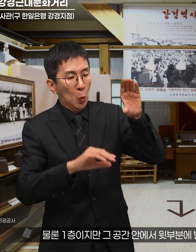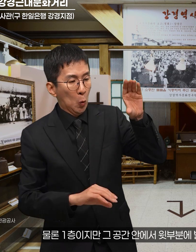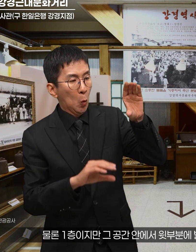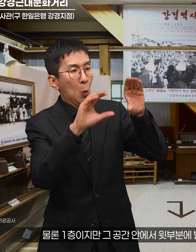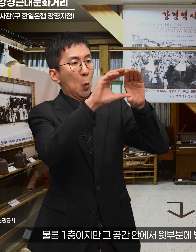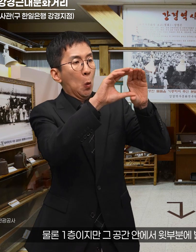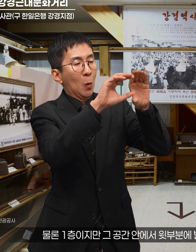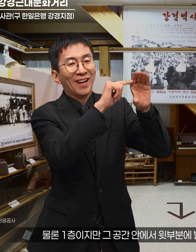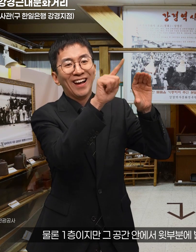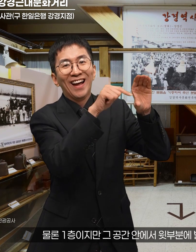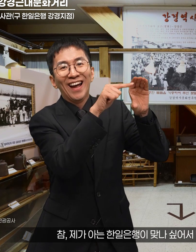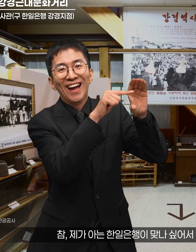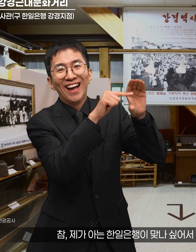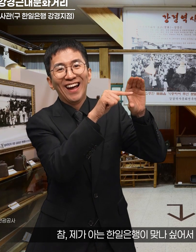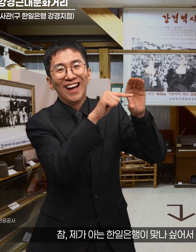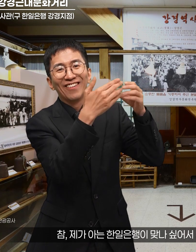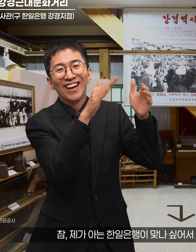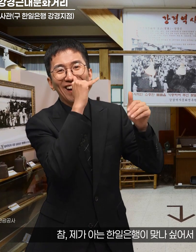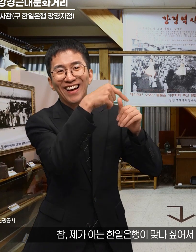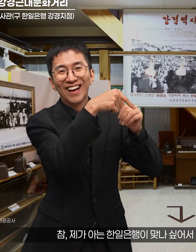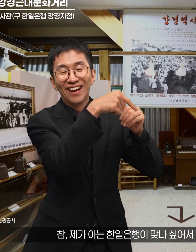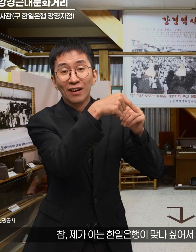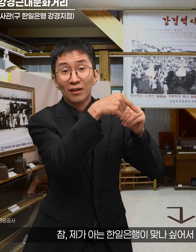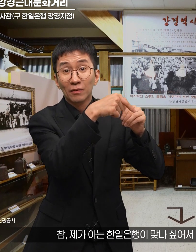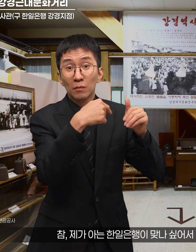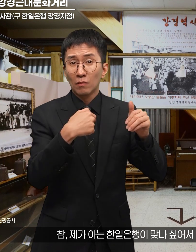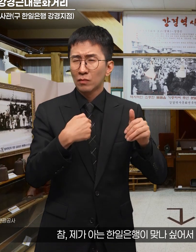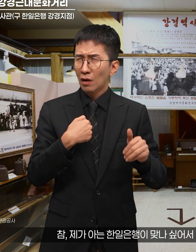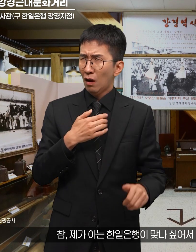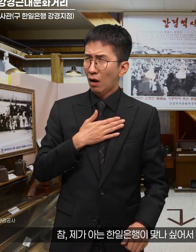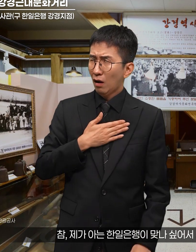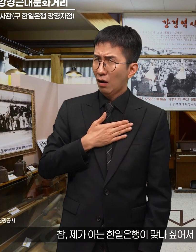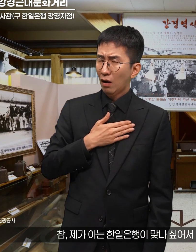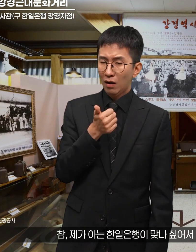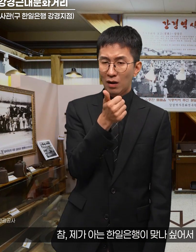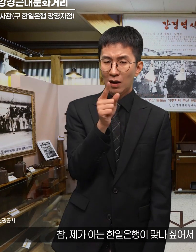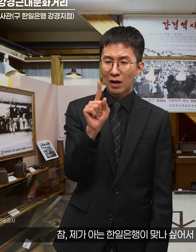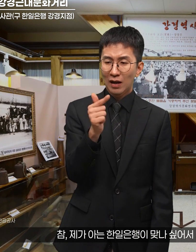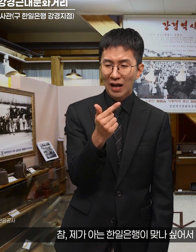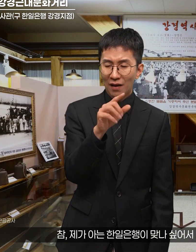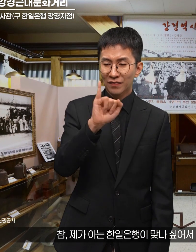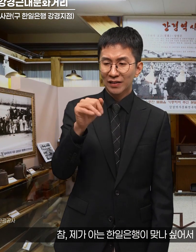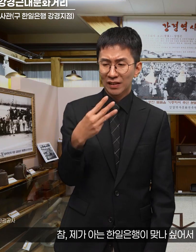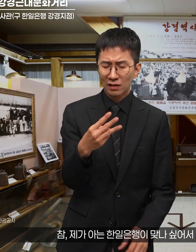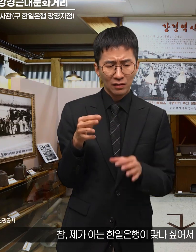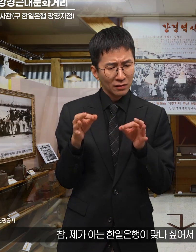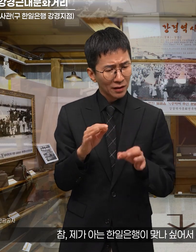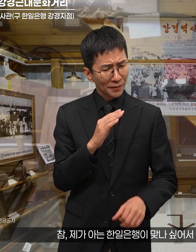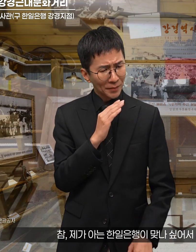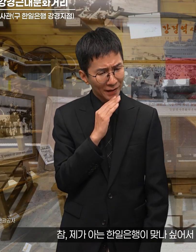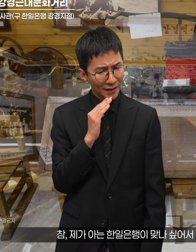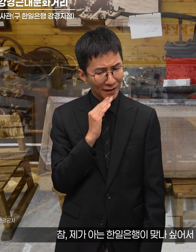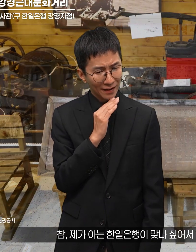했습니다. 참, 제가 아는 한일은행이 맞나 싶어서 먼저 와서 찾아봤는데